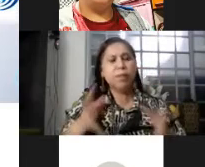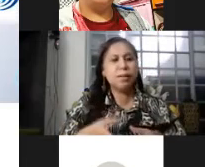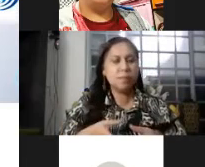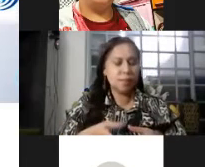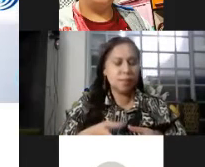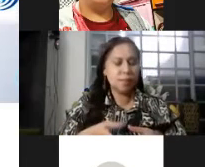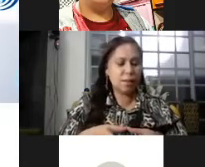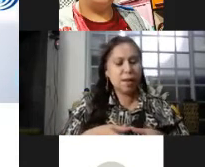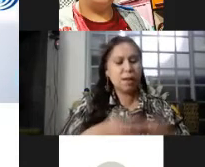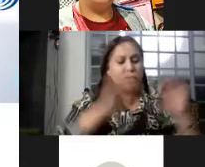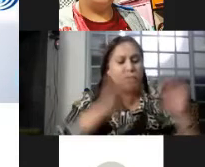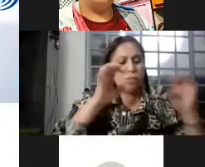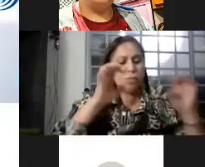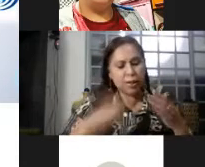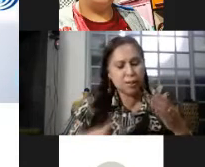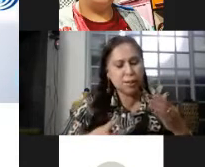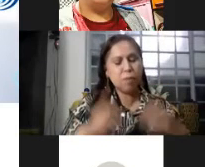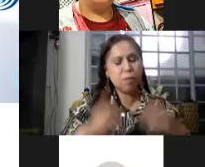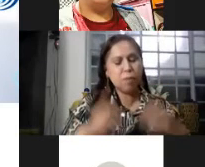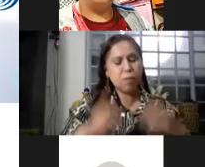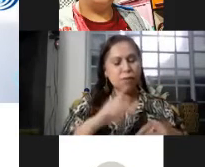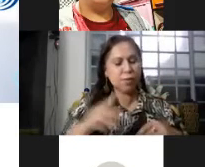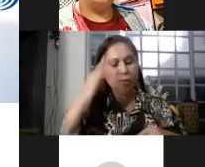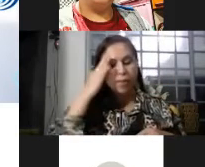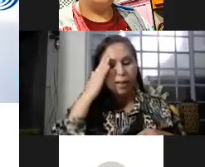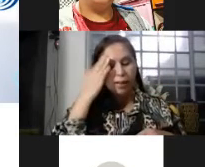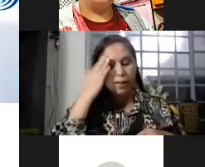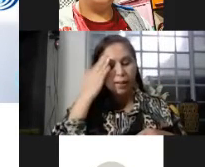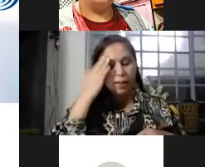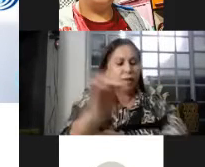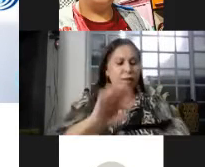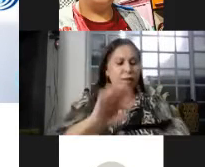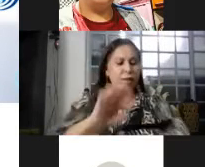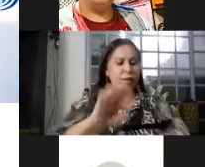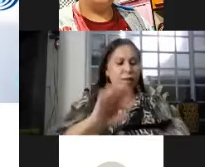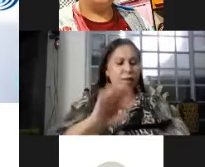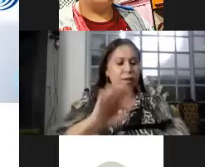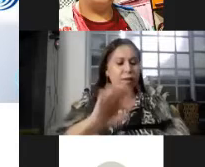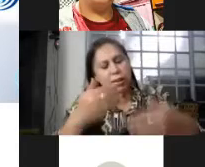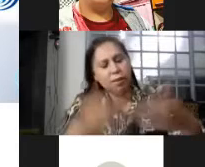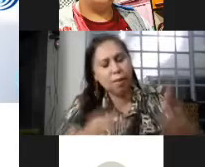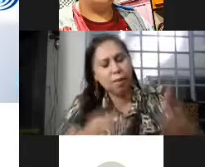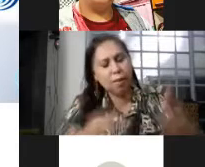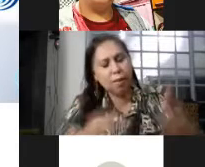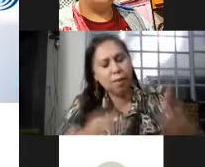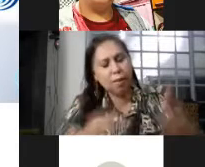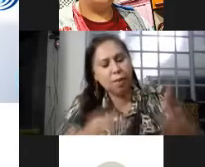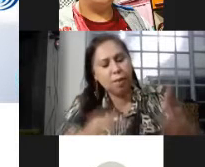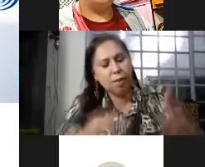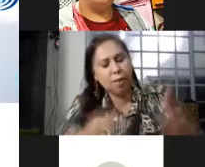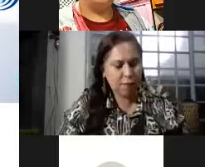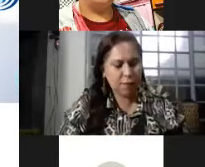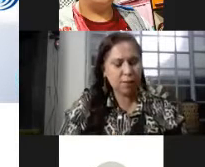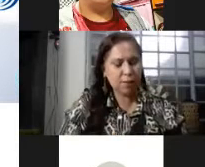é assim, né? É a estrutura da língua deles que o professor não está entendendo. E, sucessivamente, entendendo o que